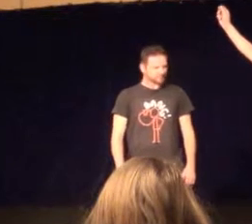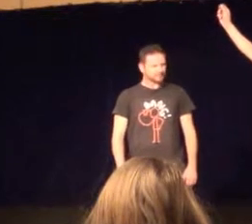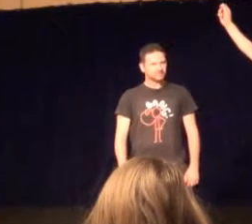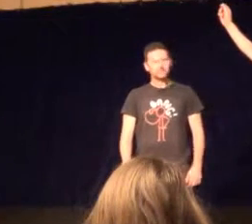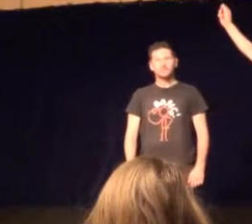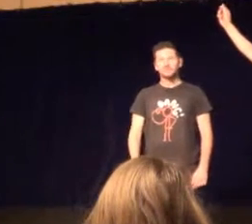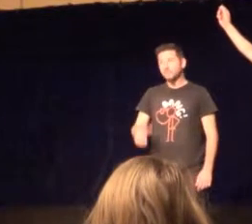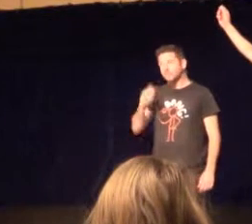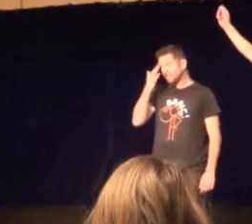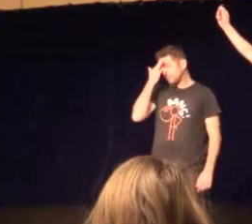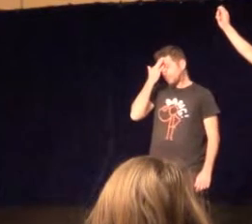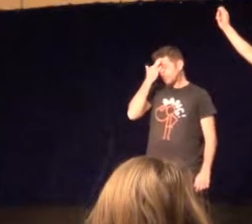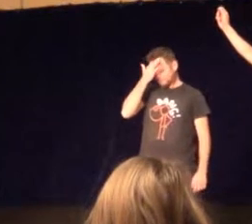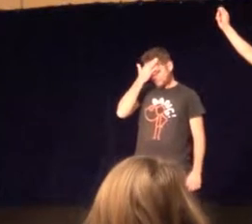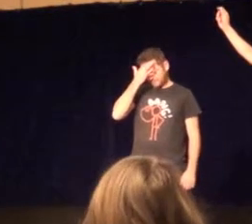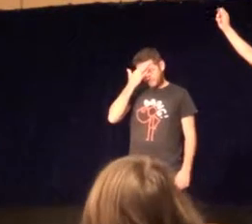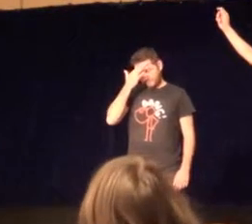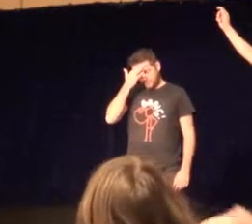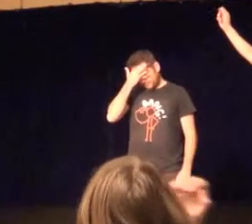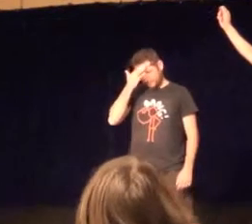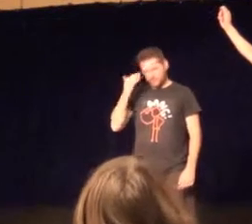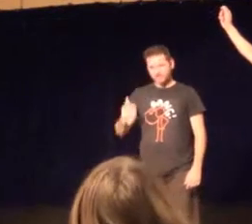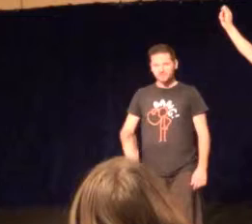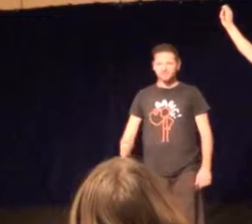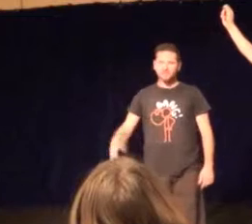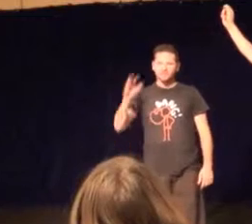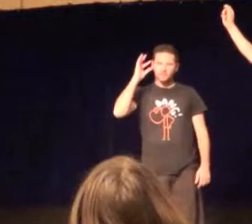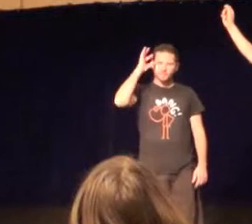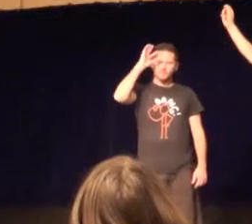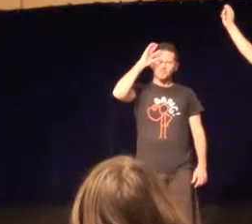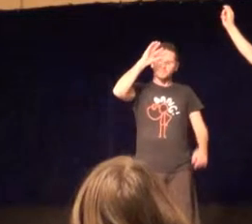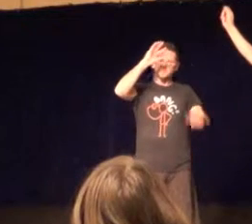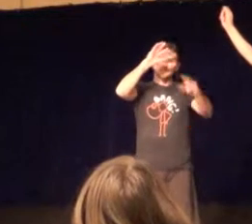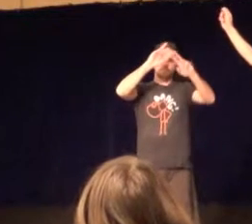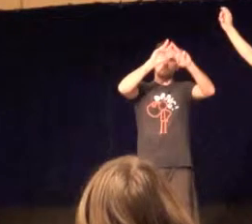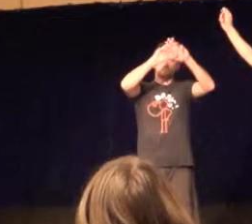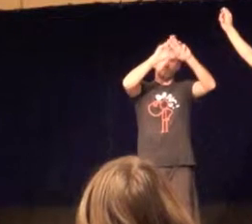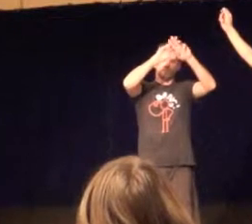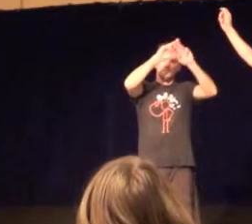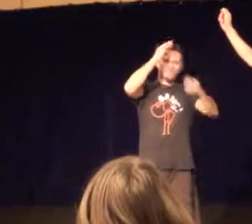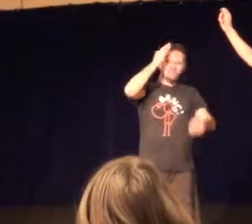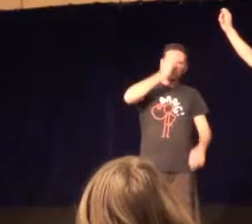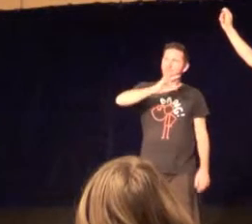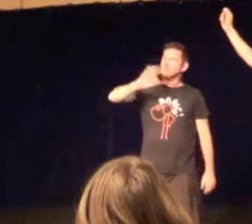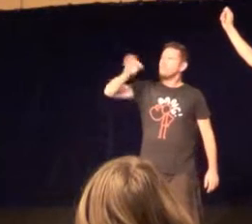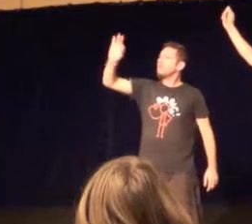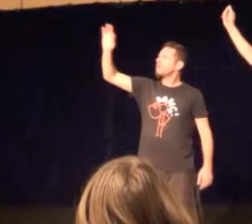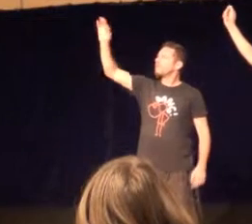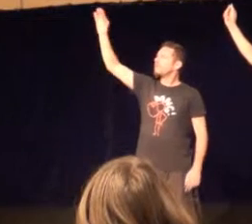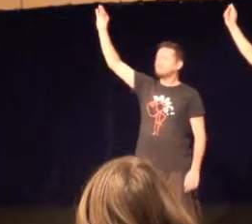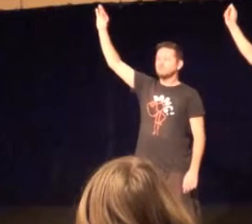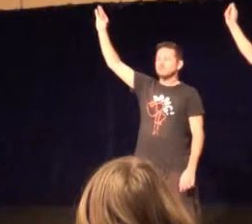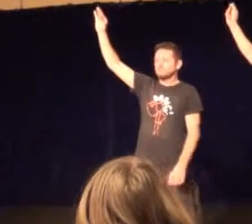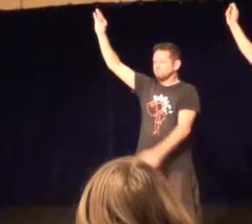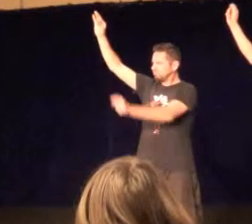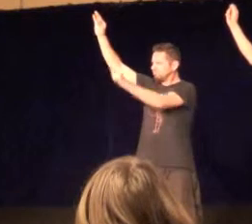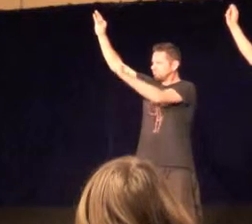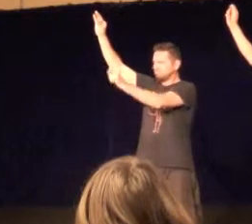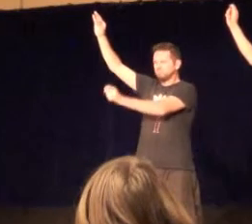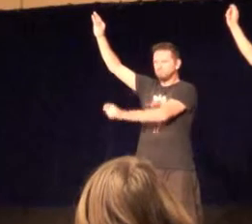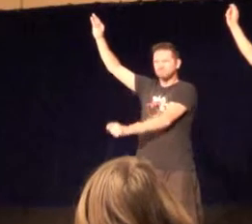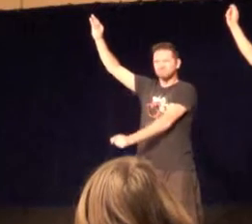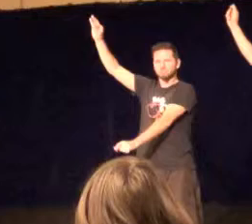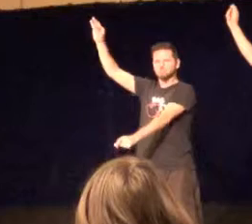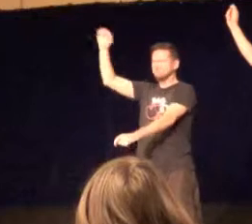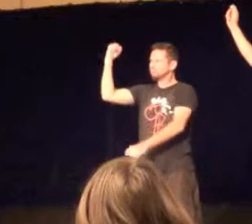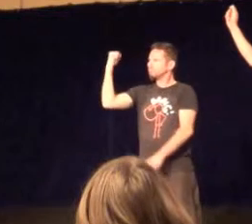J'accroche toujours une bonne étoile au-dessus de leur tête, même quand je ne